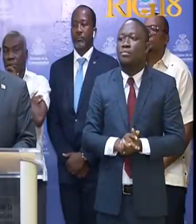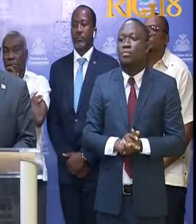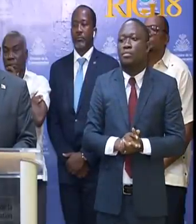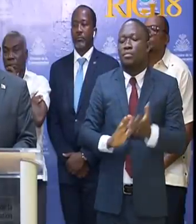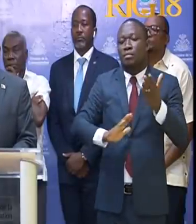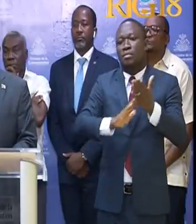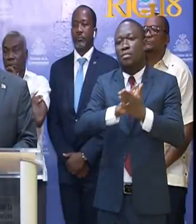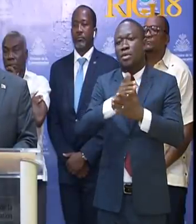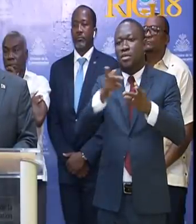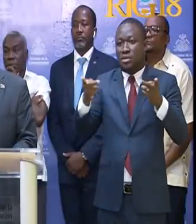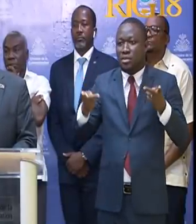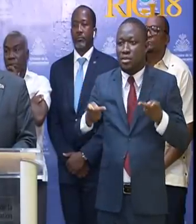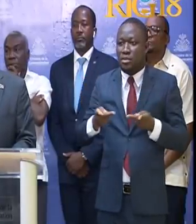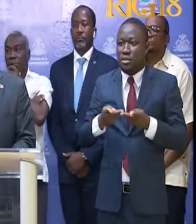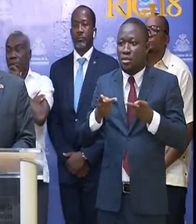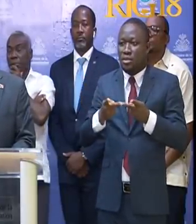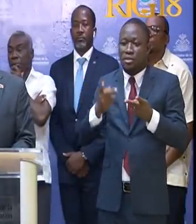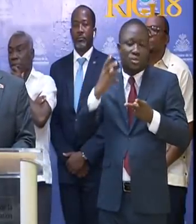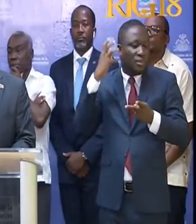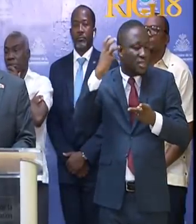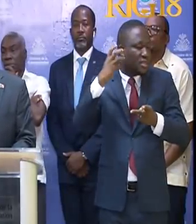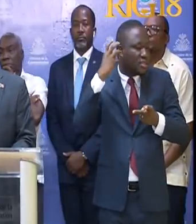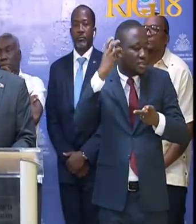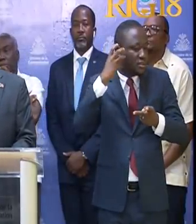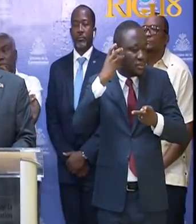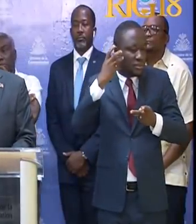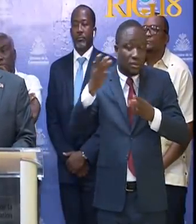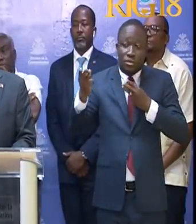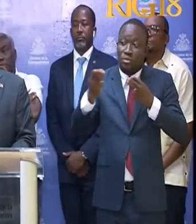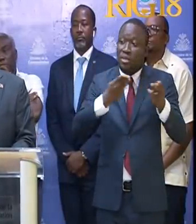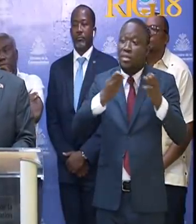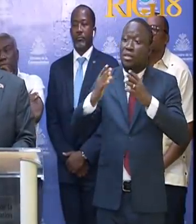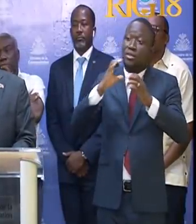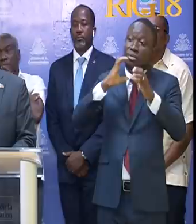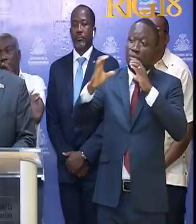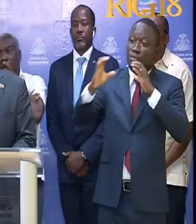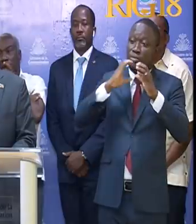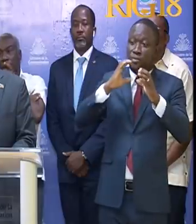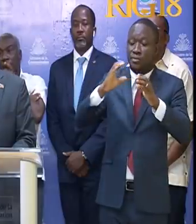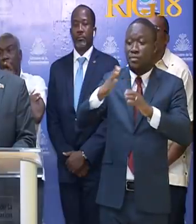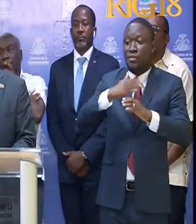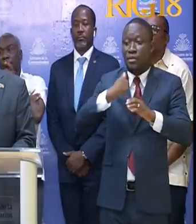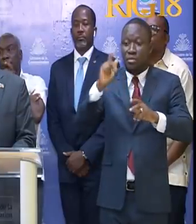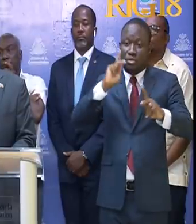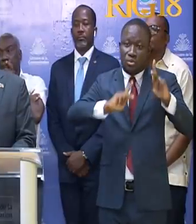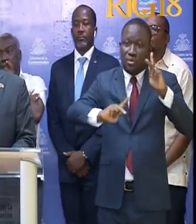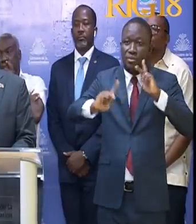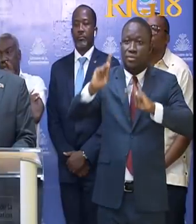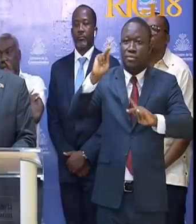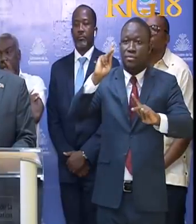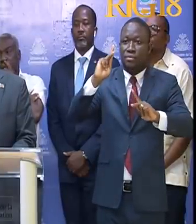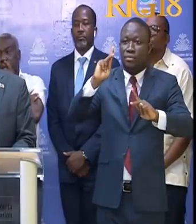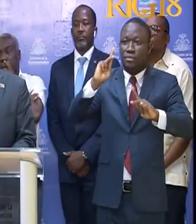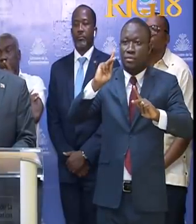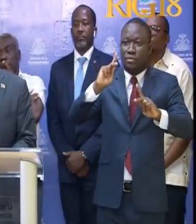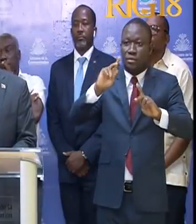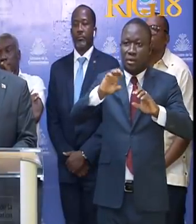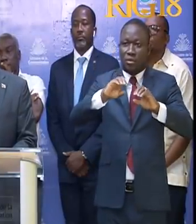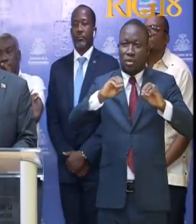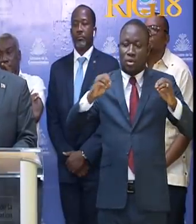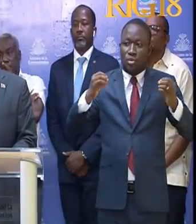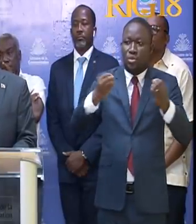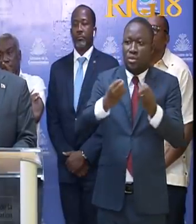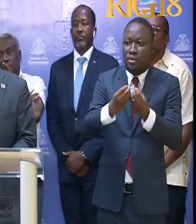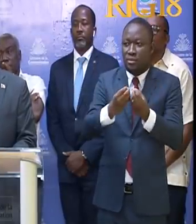Par cette plateforme médiatique, le ministère de la Culture et de la Population coordonnera,